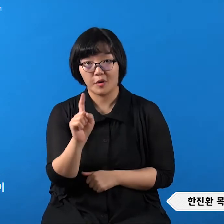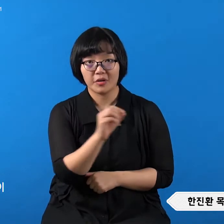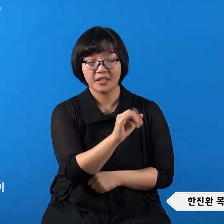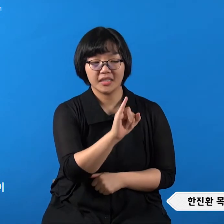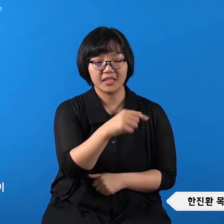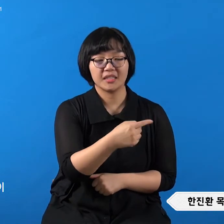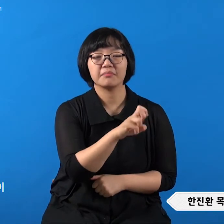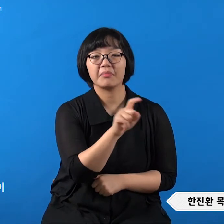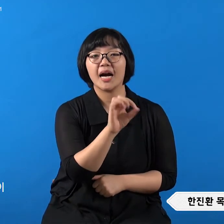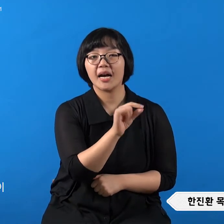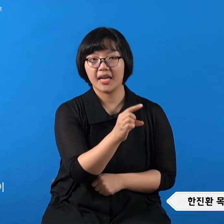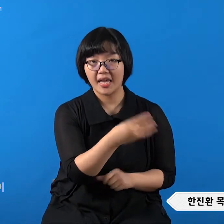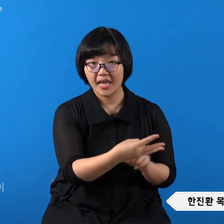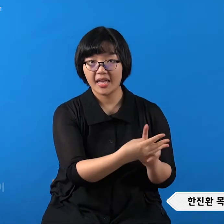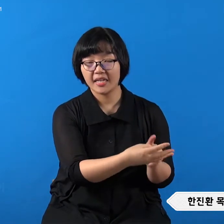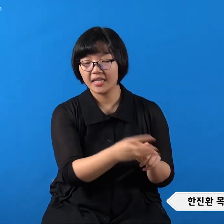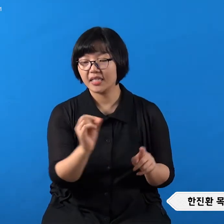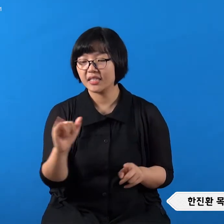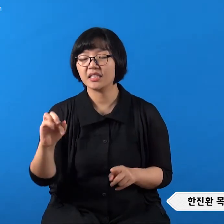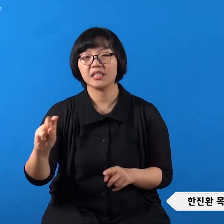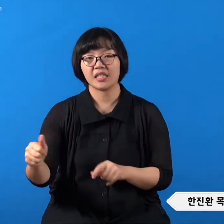이삭을 핍박을 했다는 것입니다.